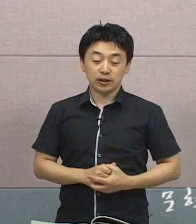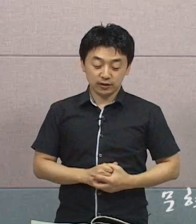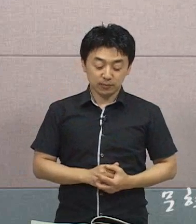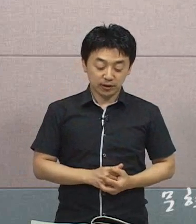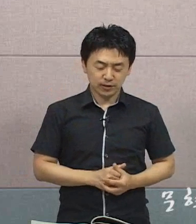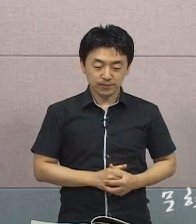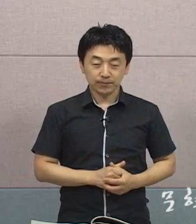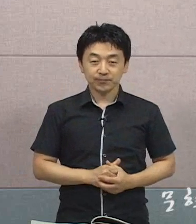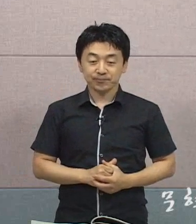듯 합니다.